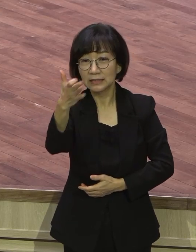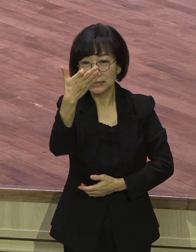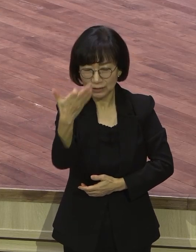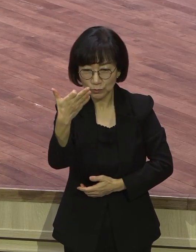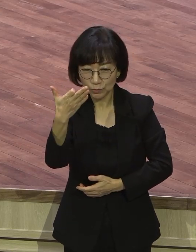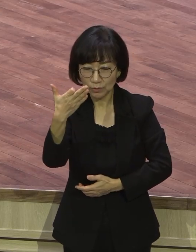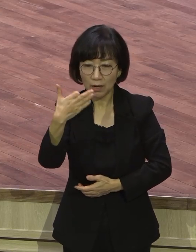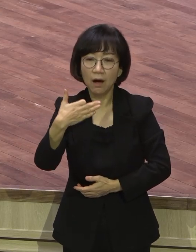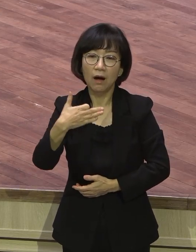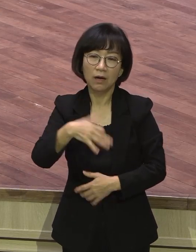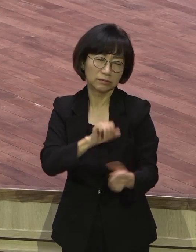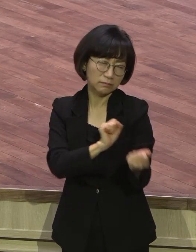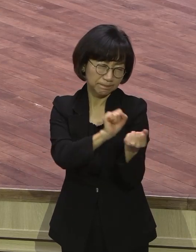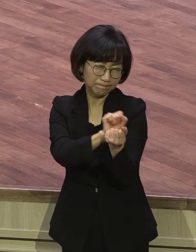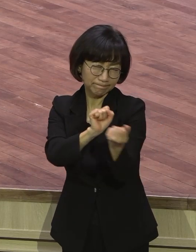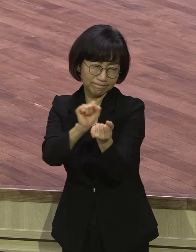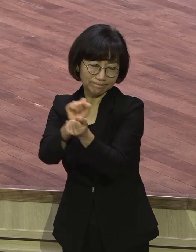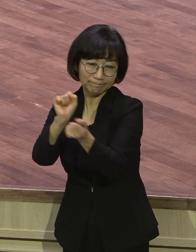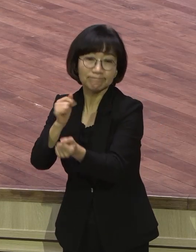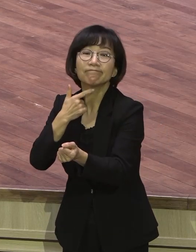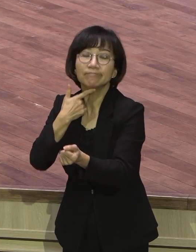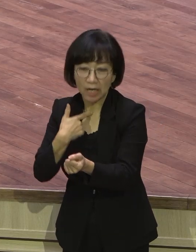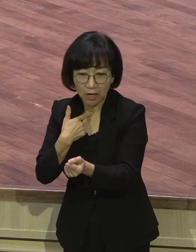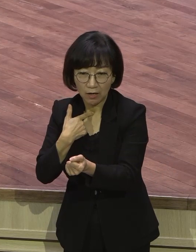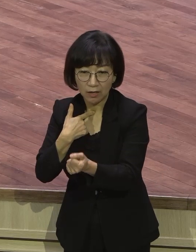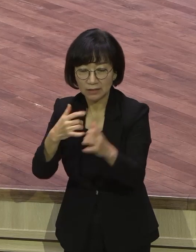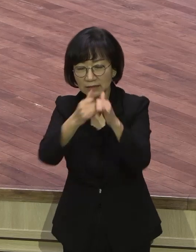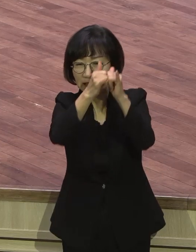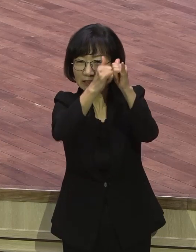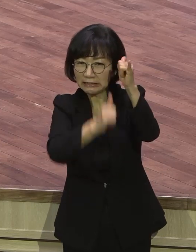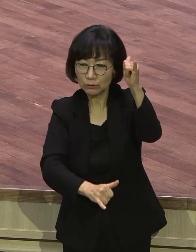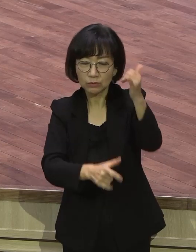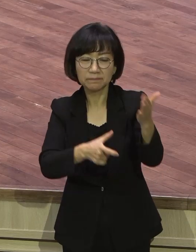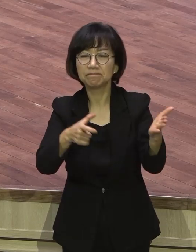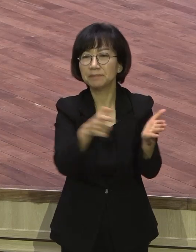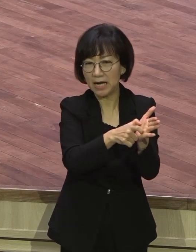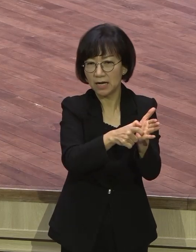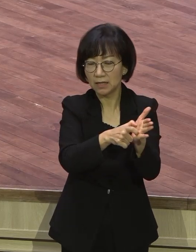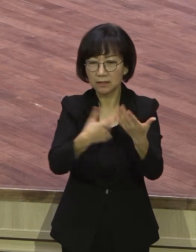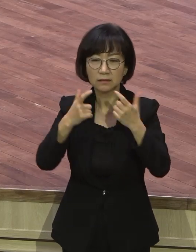있었다라고 하는 이제 기록이 될 수밖에 없는 이 선포예요.